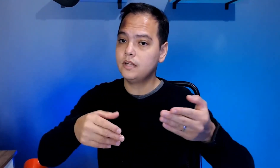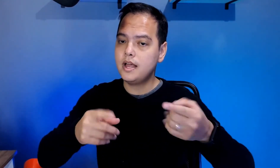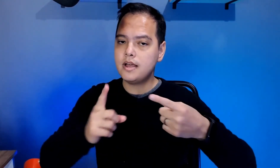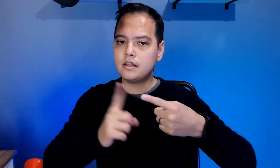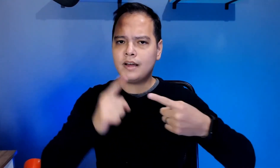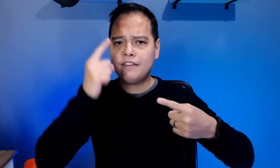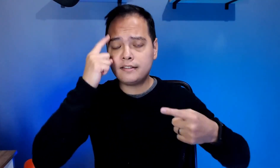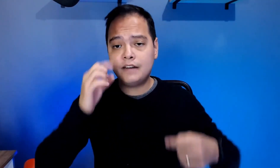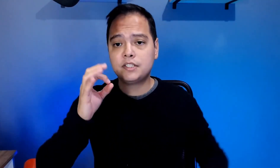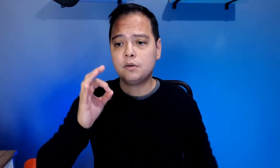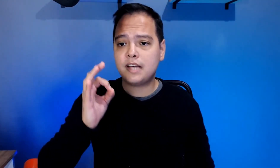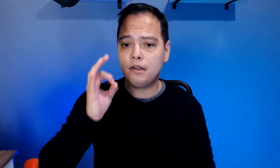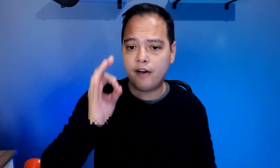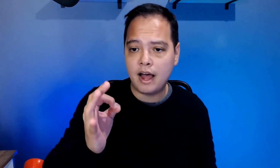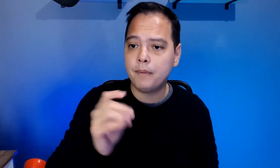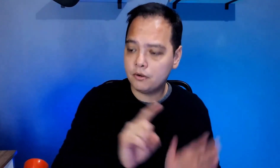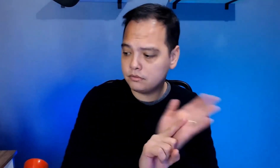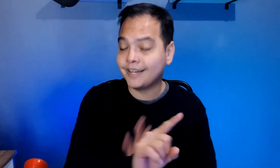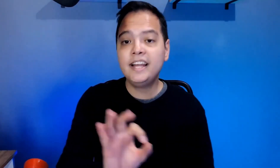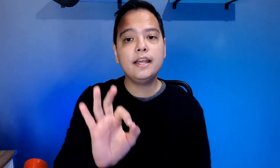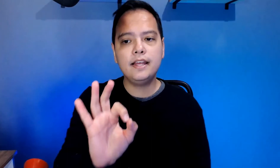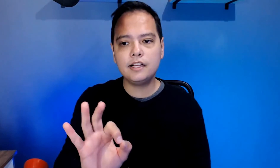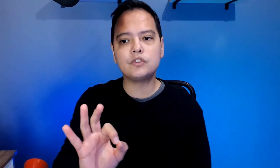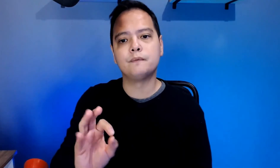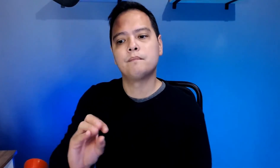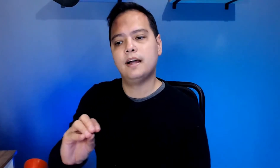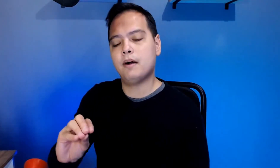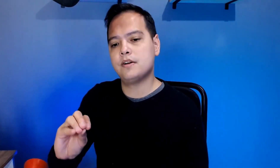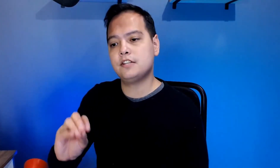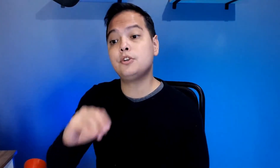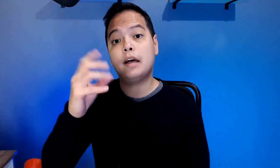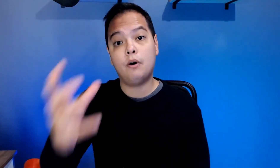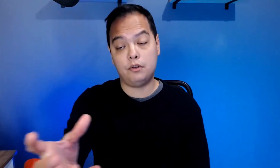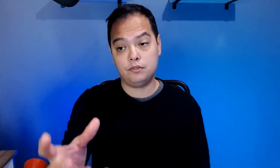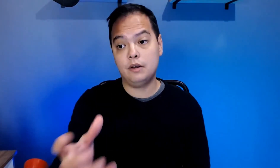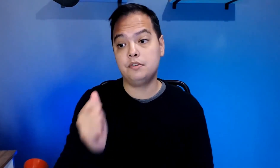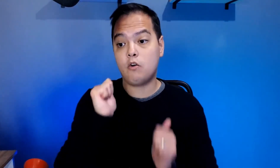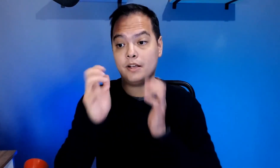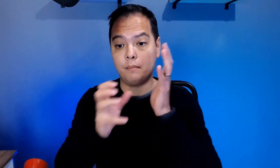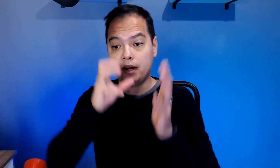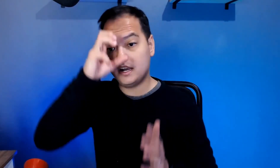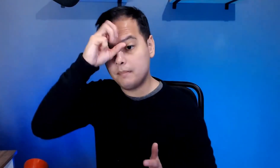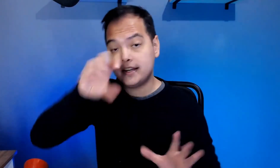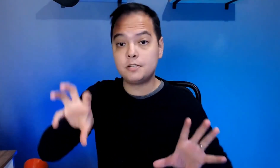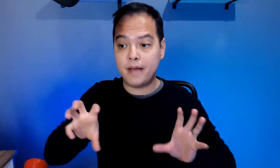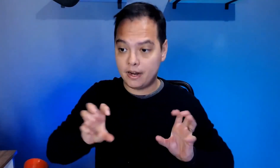Então grava isso, tá? Você não sabe o que falar? Pergunta. E isso é uma coisa adicional que os alunos que começam a aprender Libras, eles pegam.